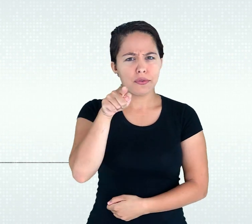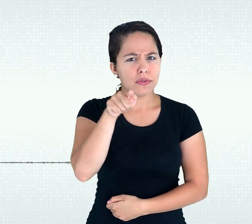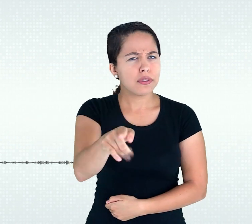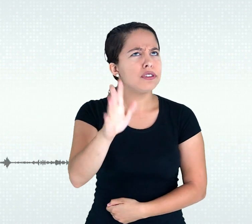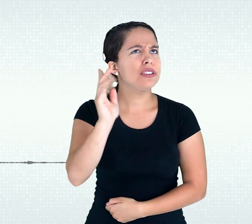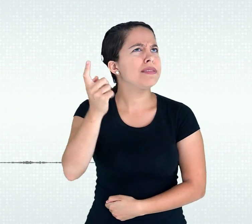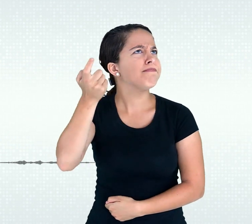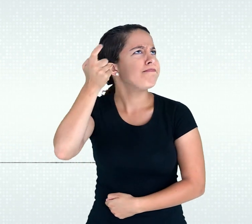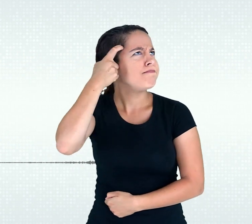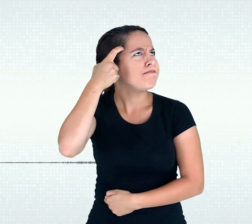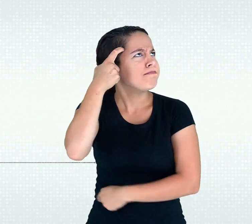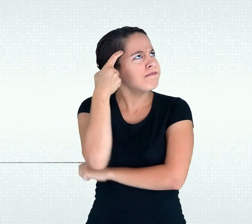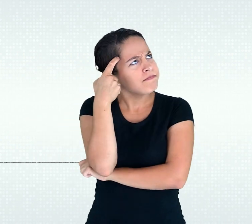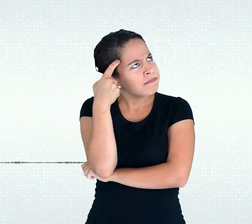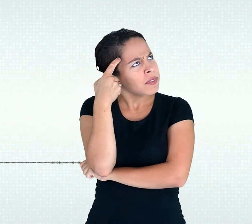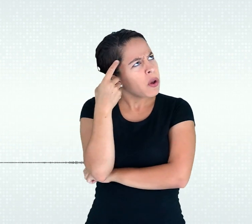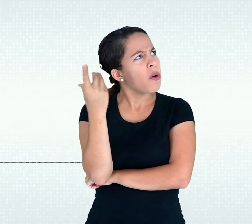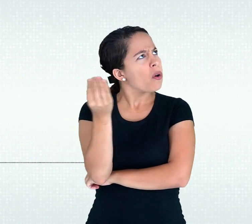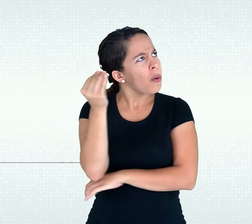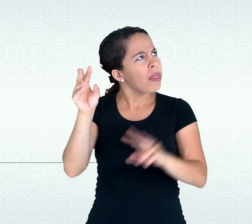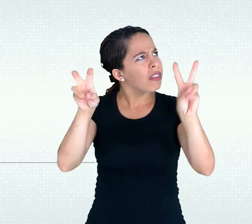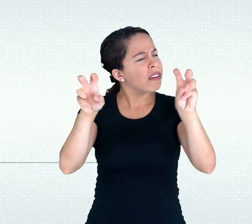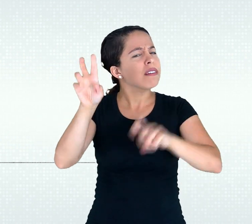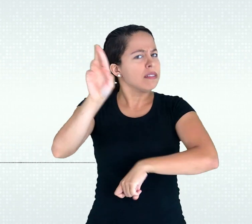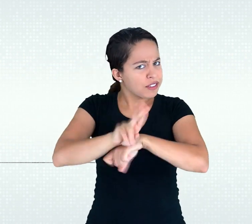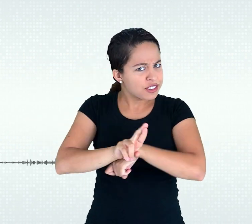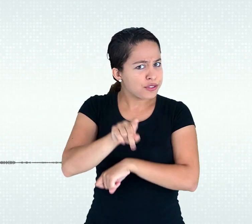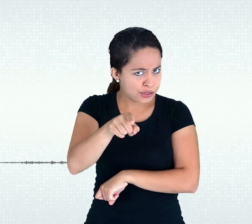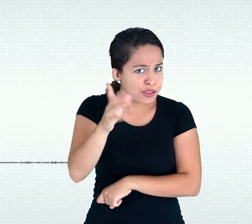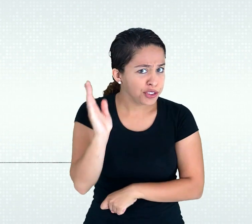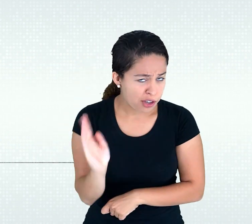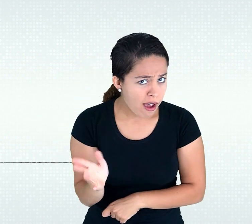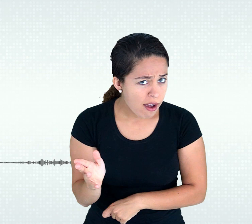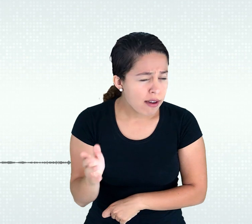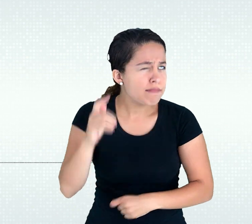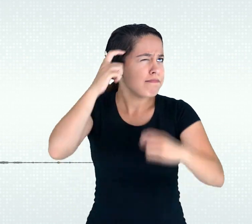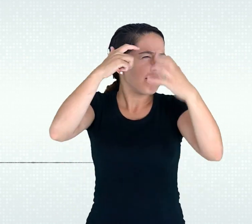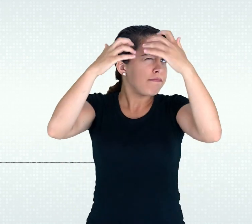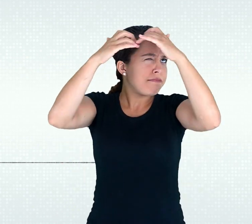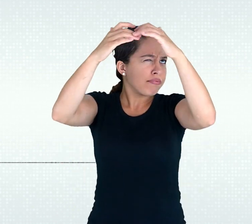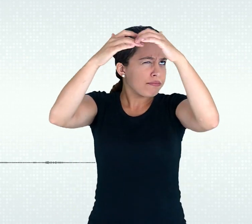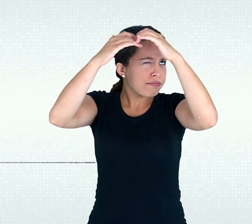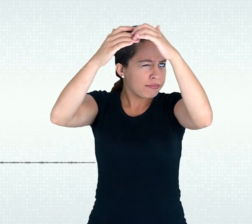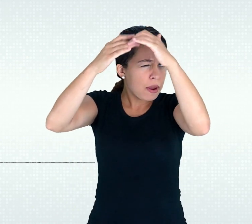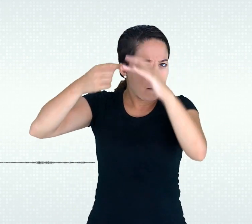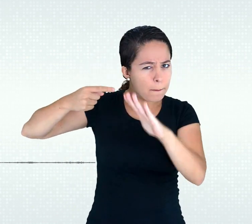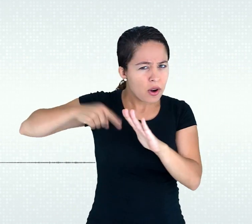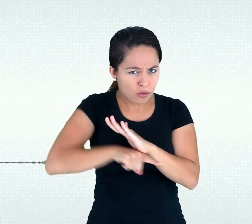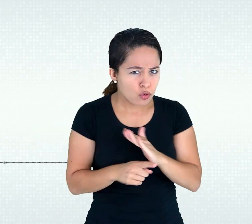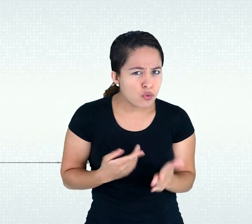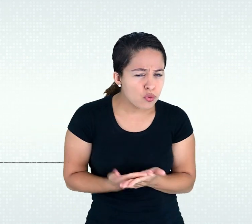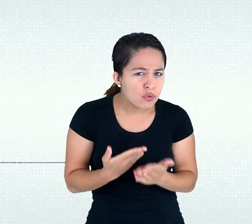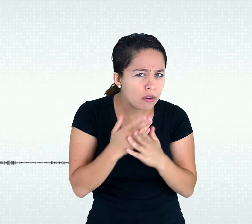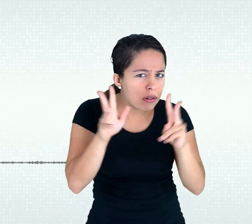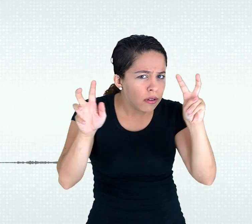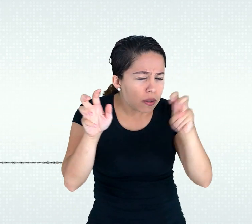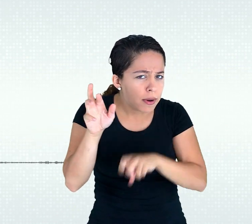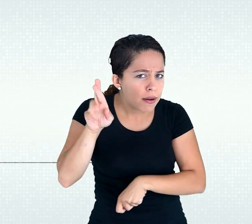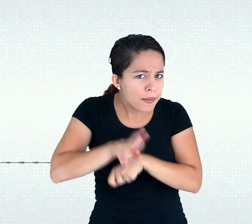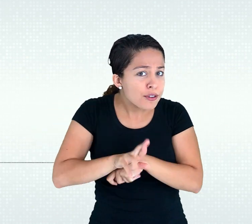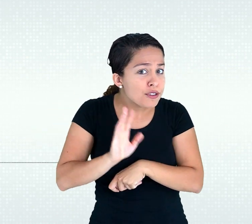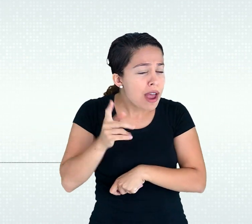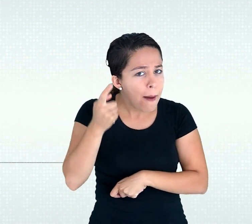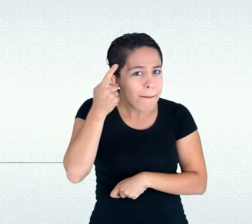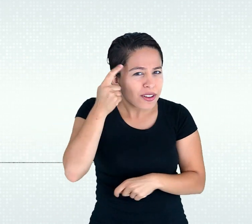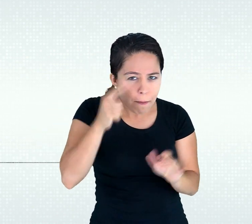fato você já se debruçou sobre esse assunto já tirou um tempo para aprofundar o seu conhecimento sobre a